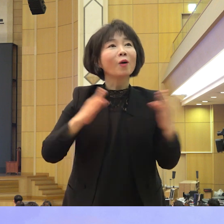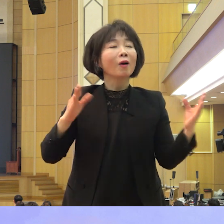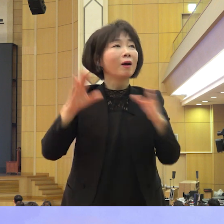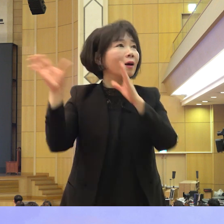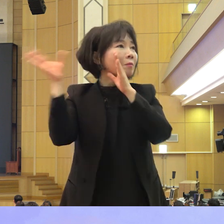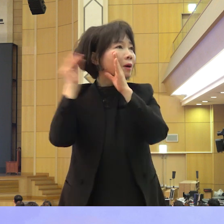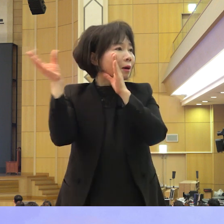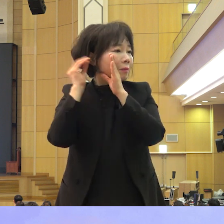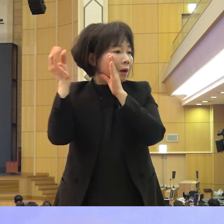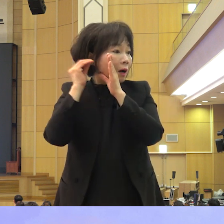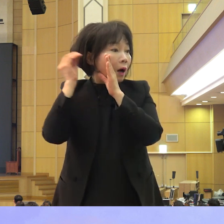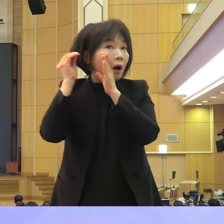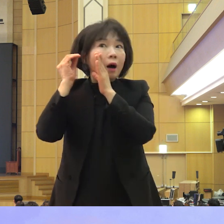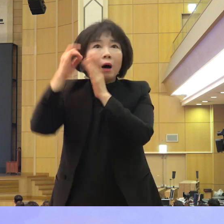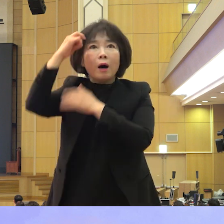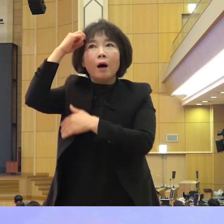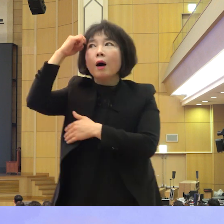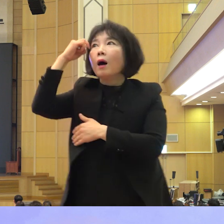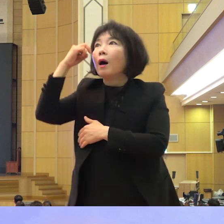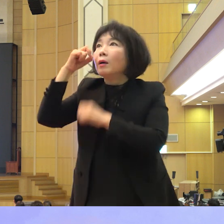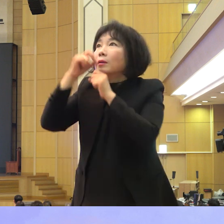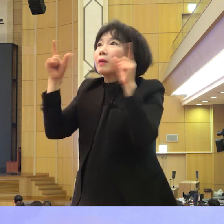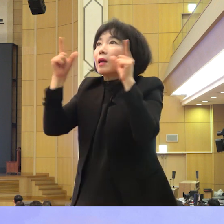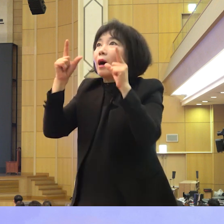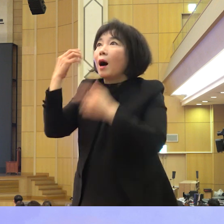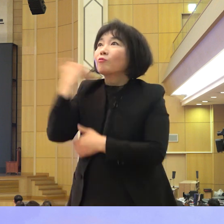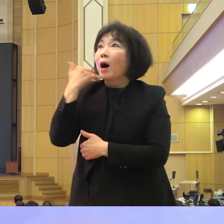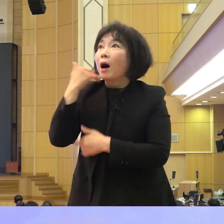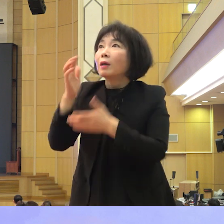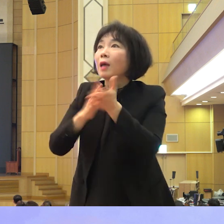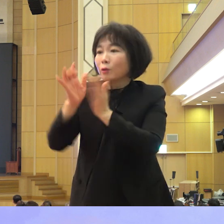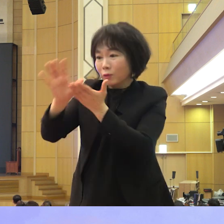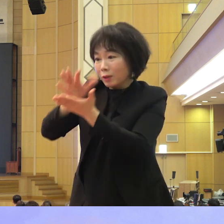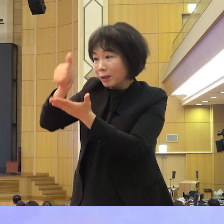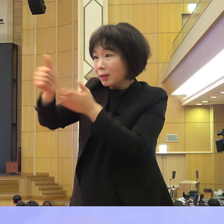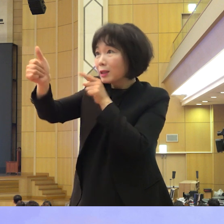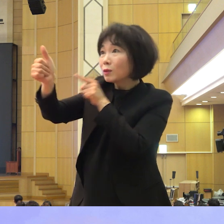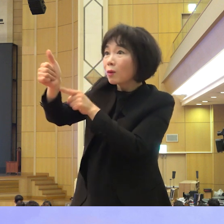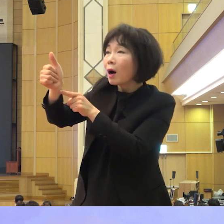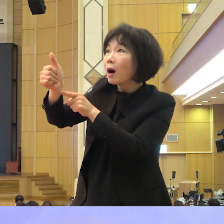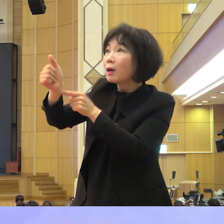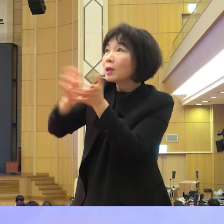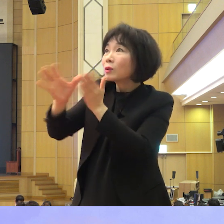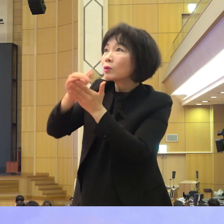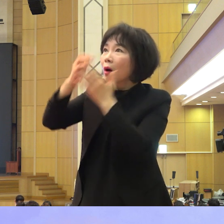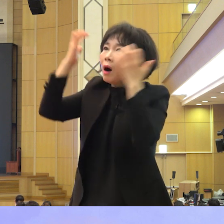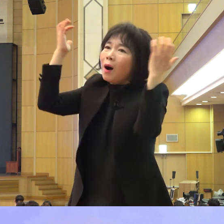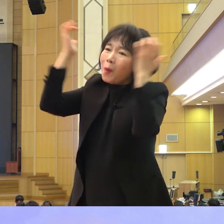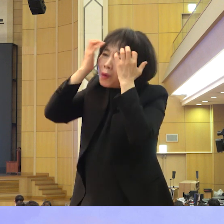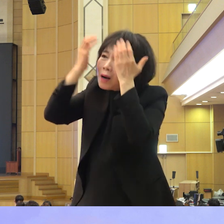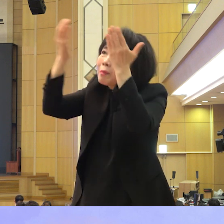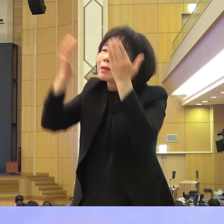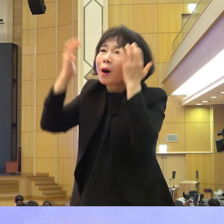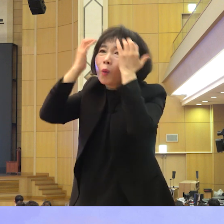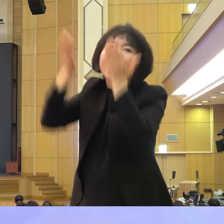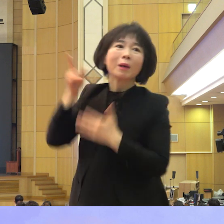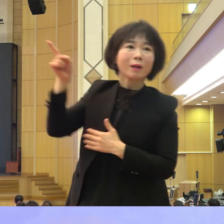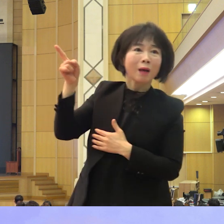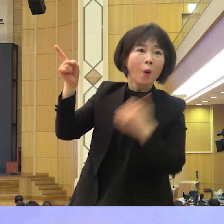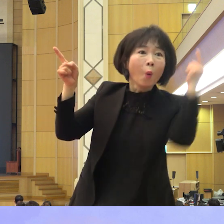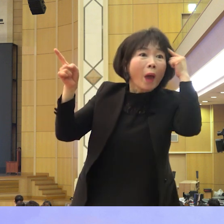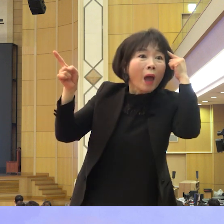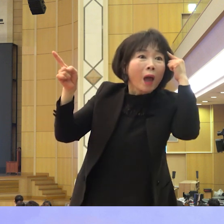보니까 그리스도가 고난을 받고, 여기서 고난 받는 말은 십자가의